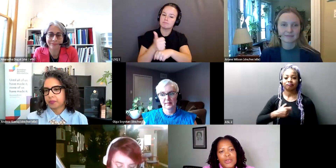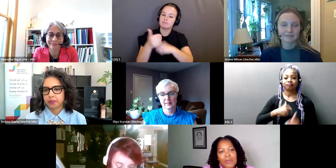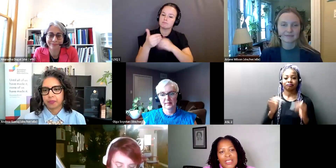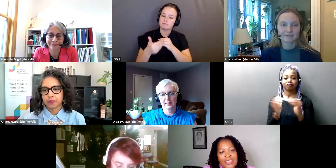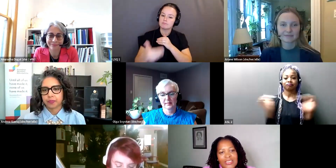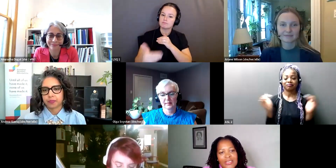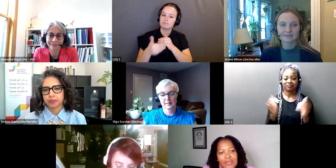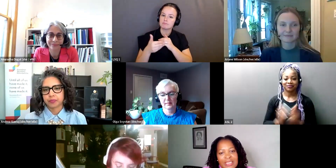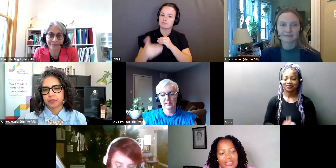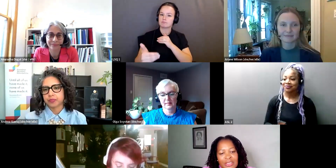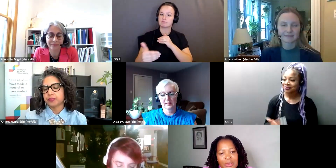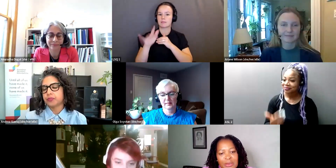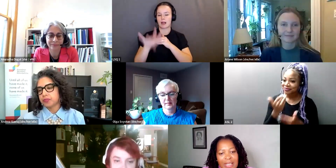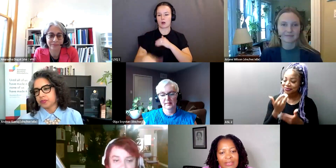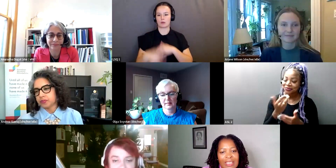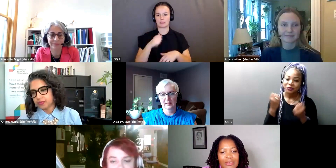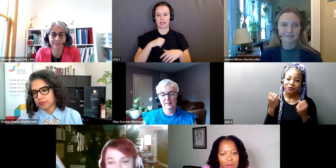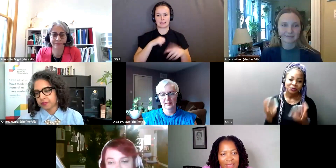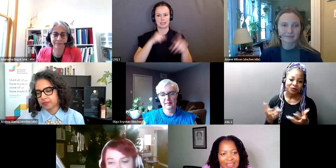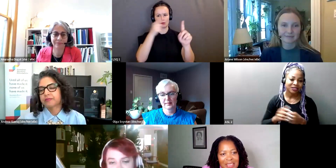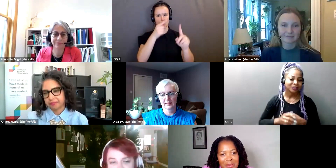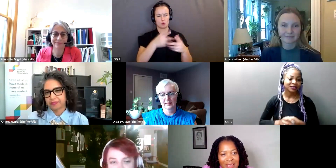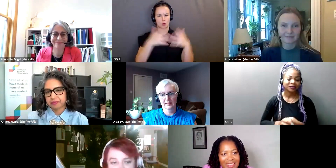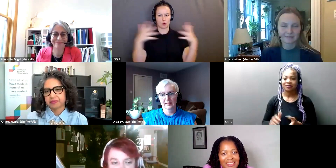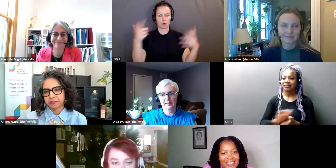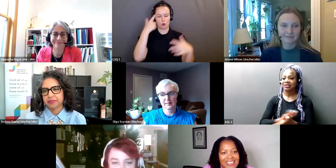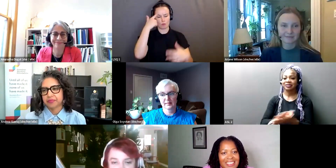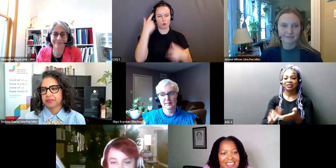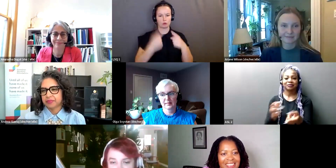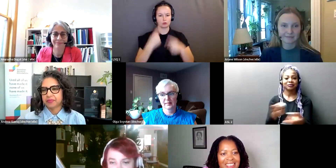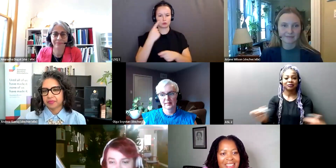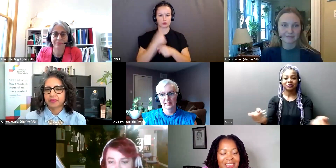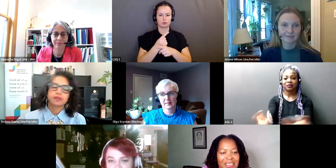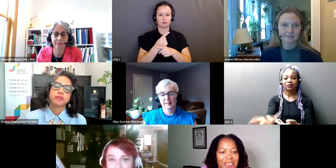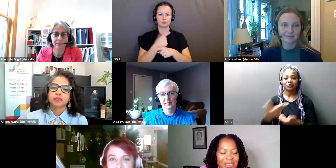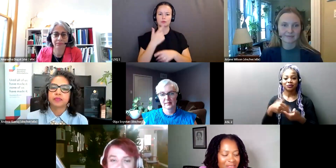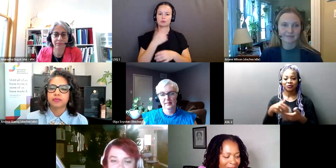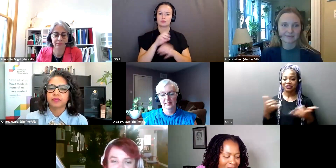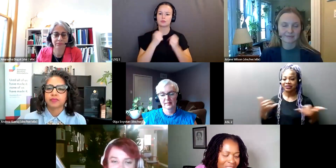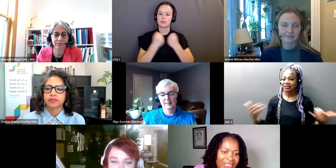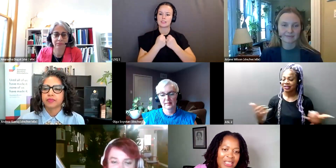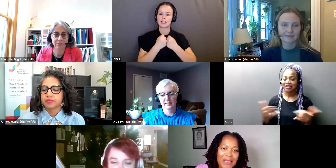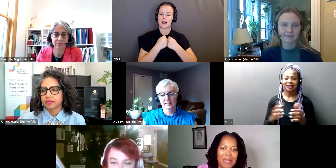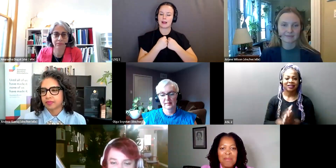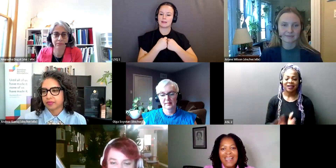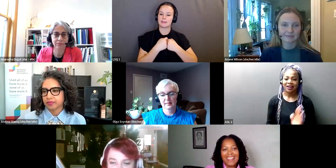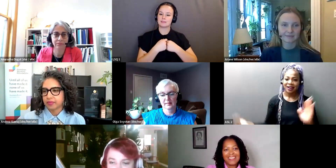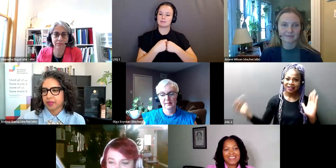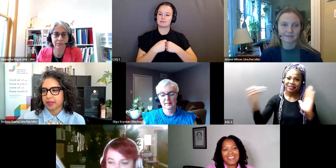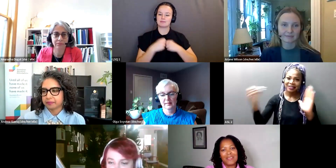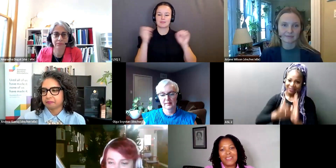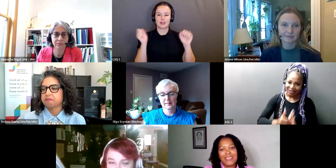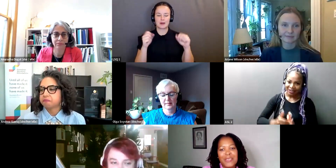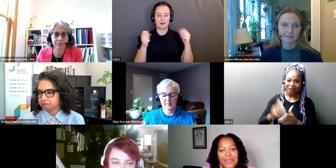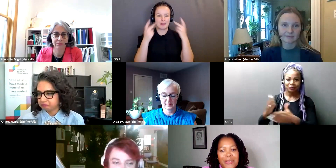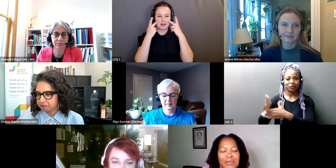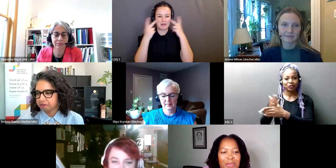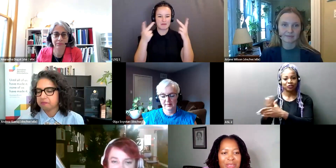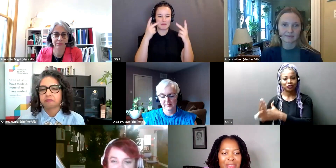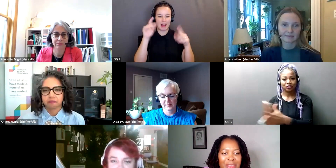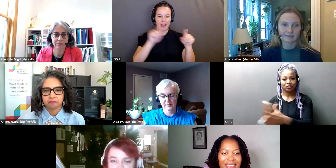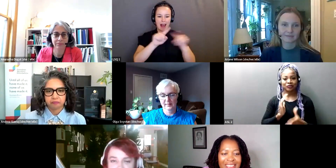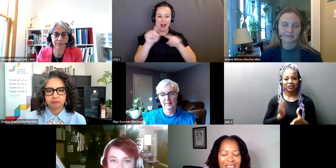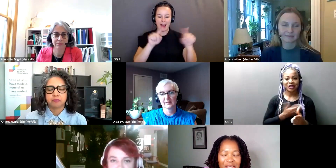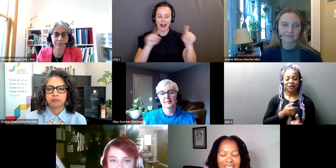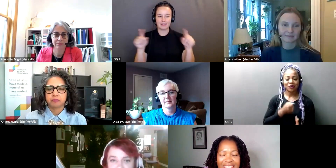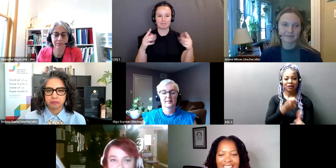alors que nous allons essayer d'atteindre des buts très ambitieux en matière de justice sociale. Merci, c'est extraordinaire de voir tout le monde ici aujourd'hui.